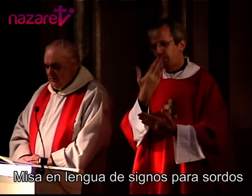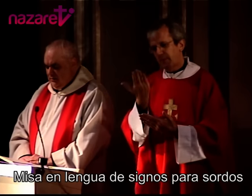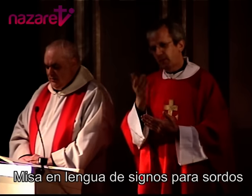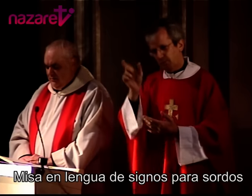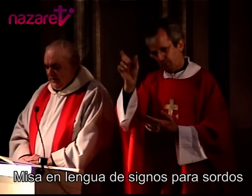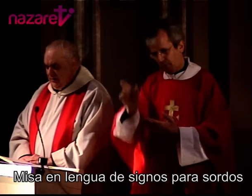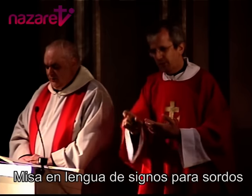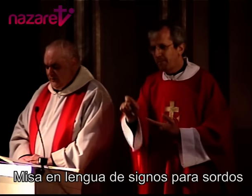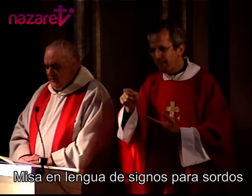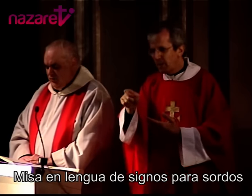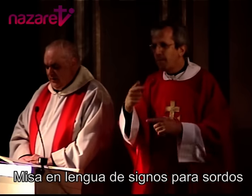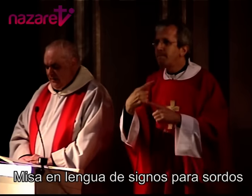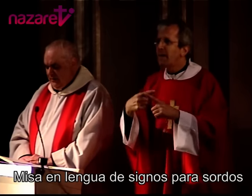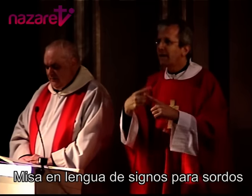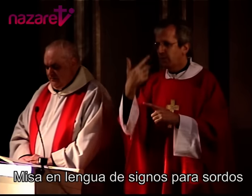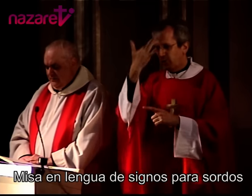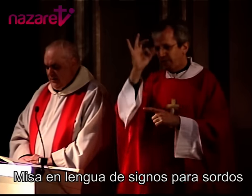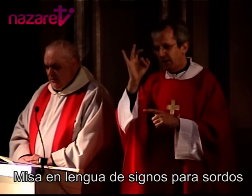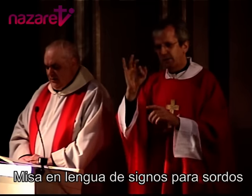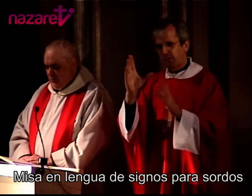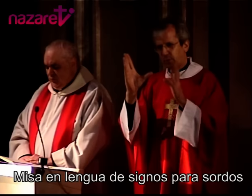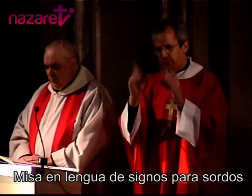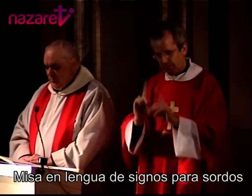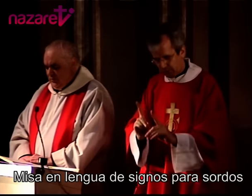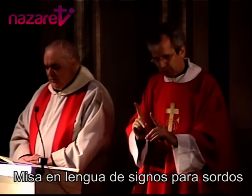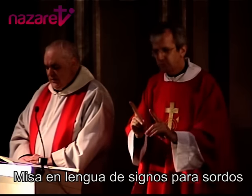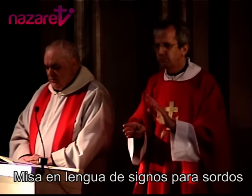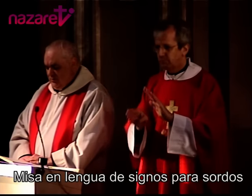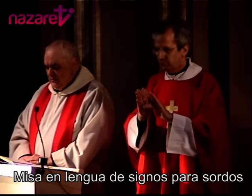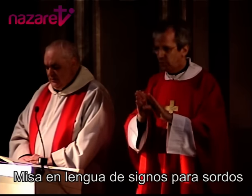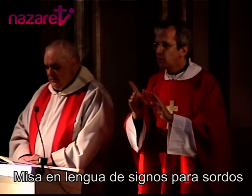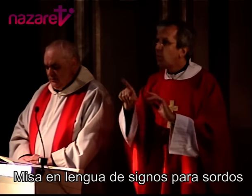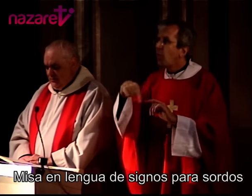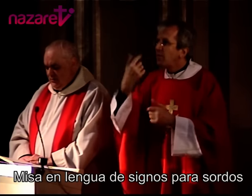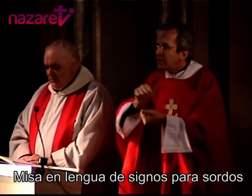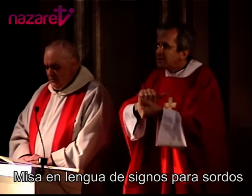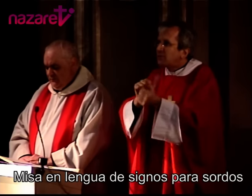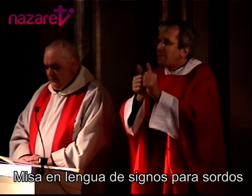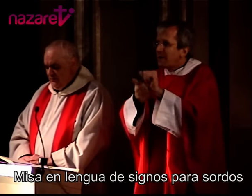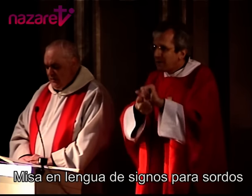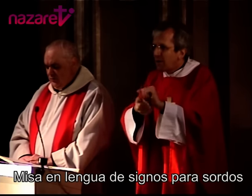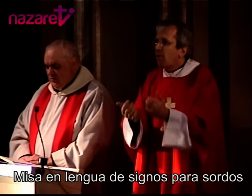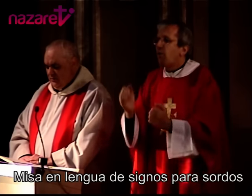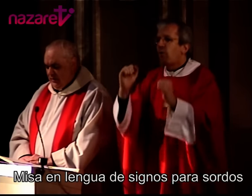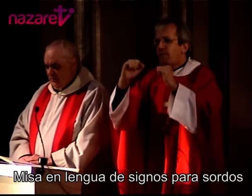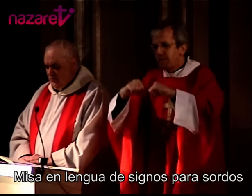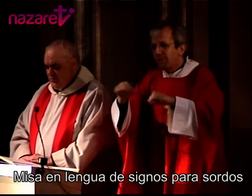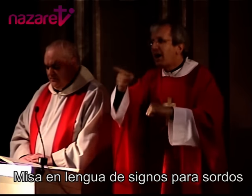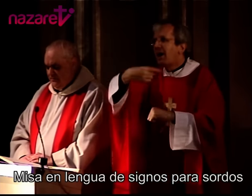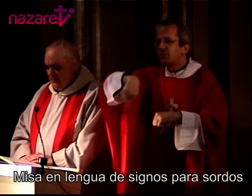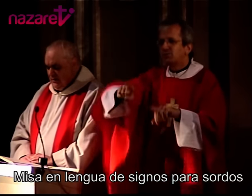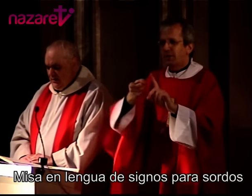ti, para que tu fe no se apague. Y tú, cuando te hayas convertido, confirma a tus